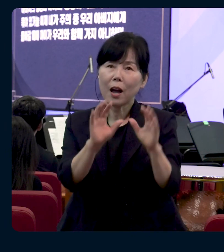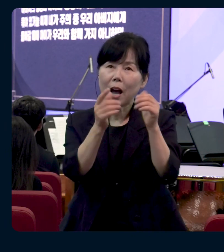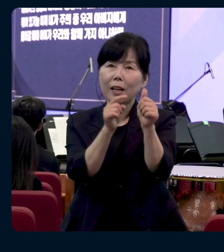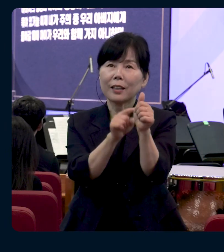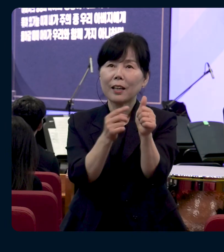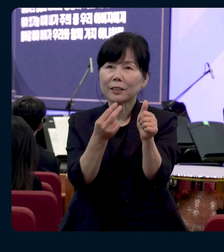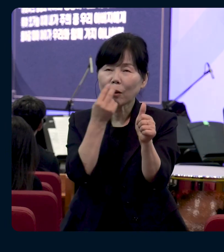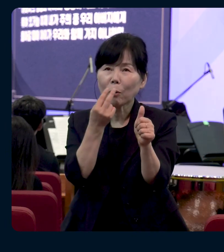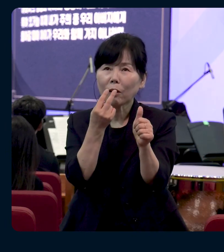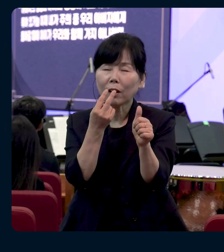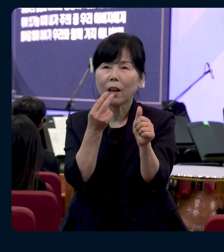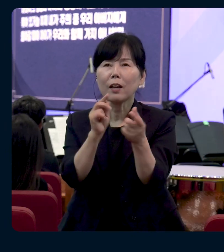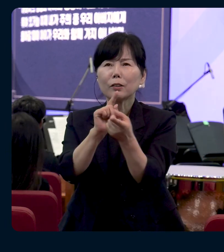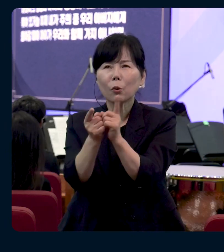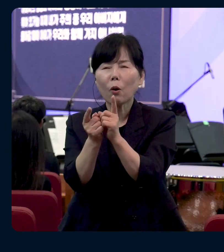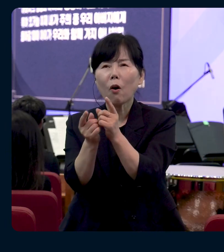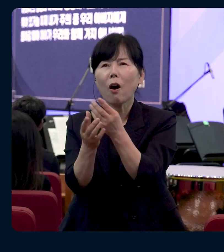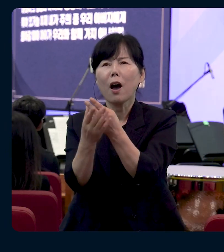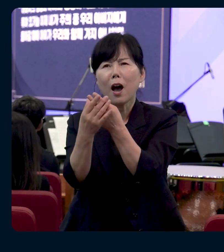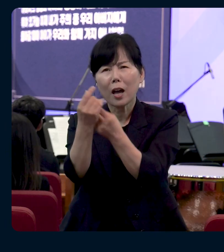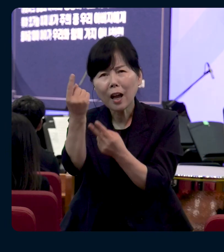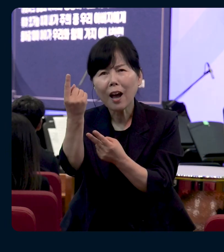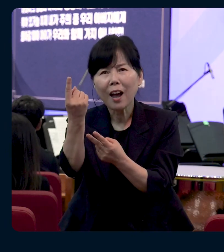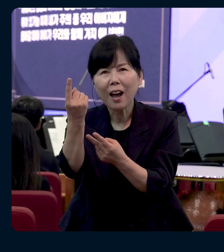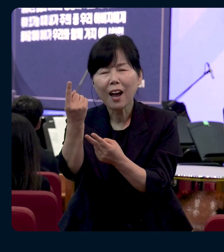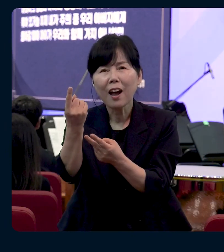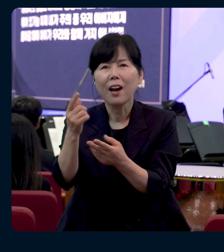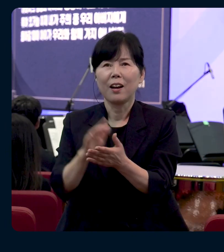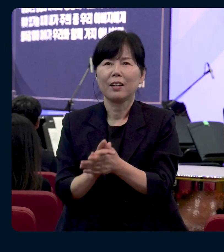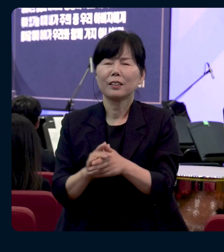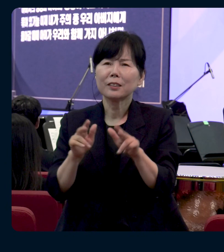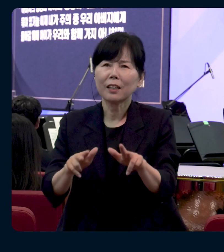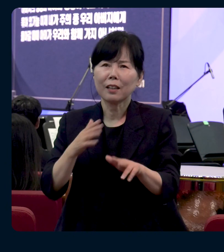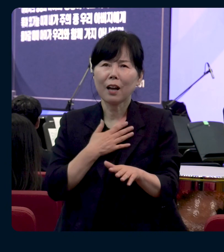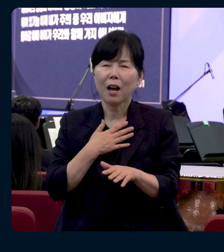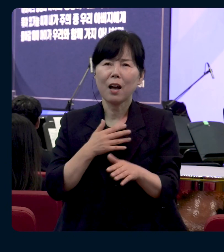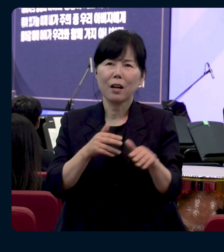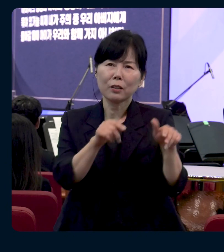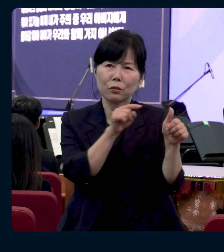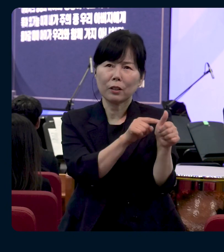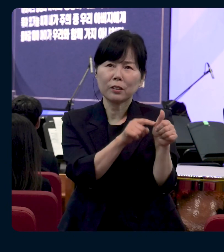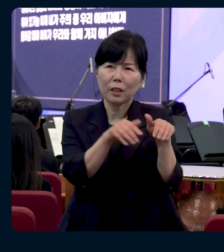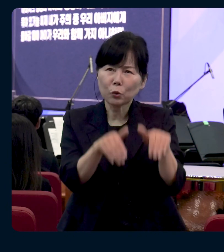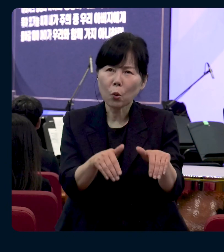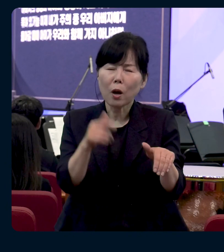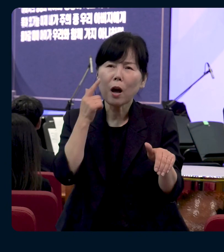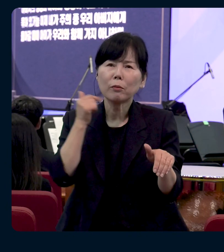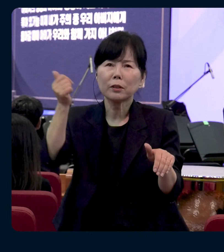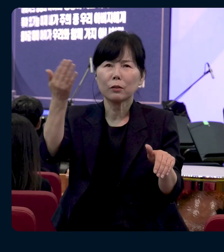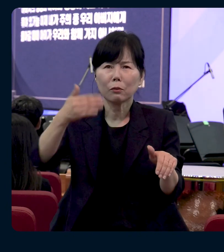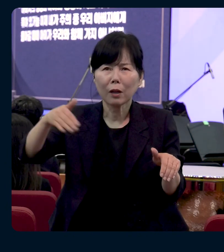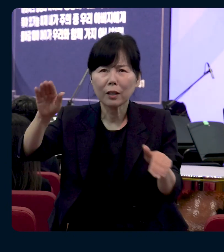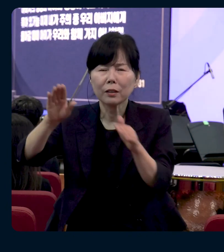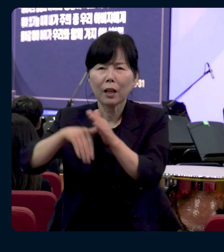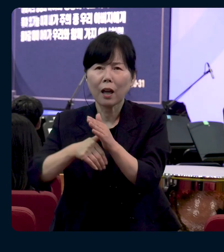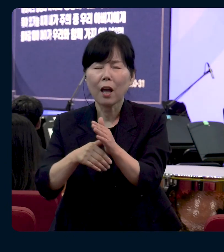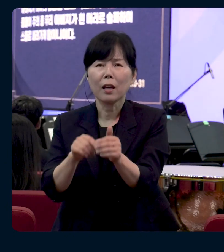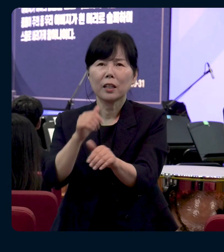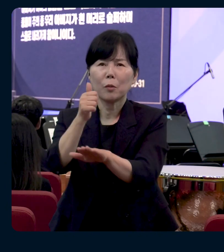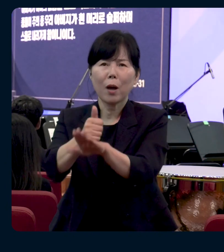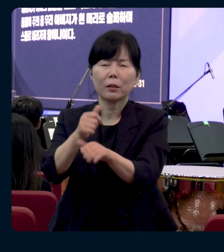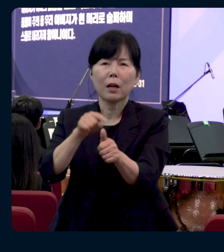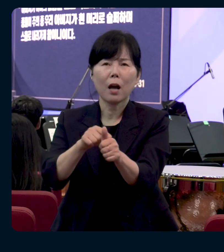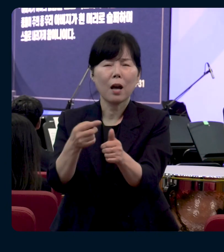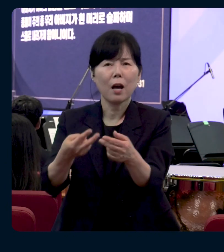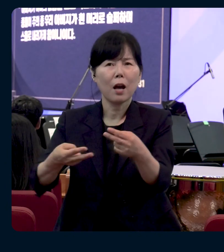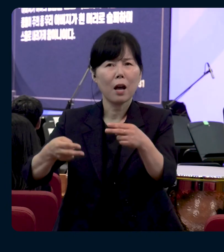생명이 서로 하나로 묶여 있거늘 이제 내가 주의 종 우리 아버지에게 돌아갈 때에 아이가 우리와 함께 가지